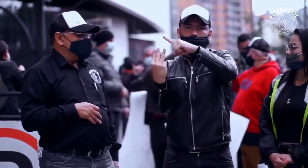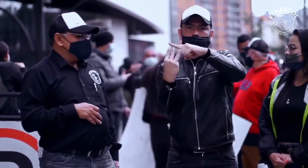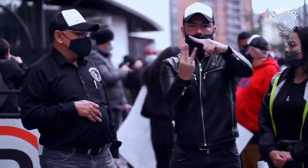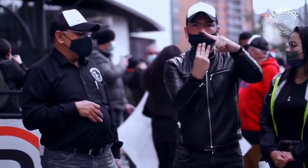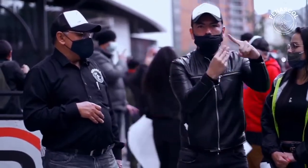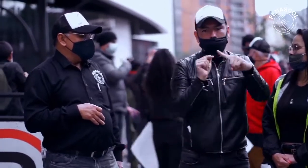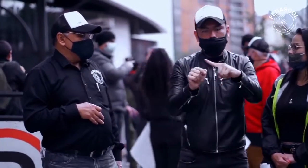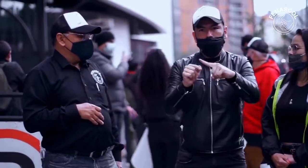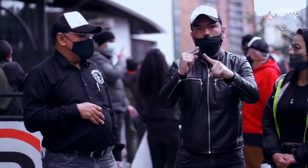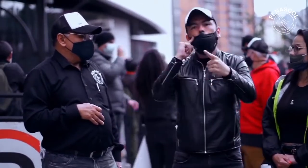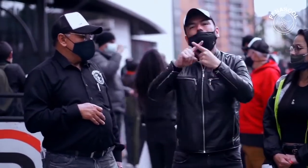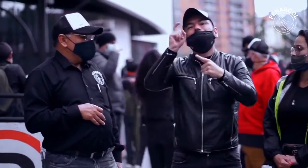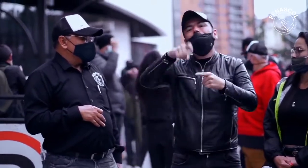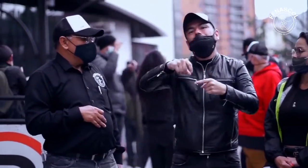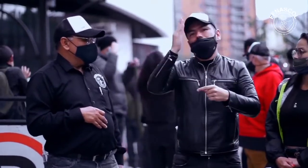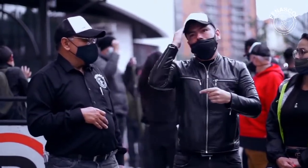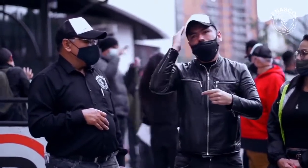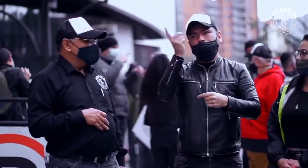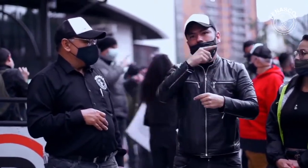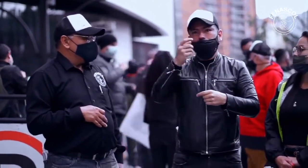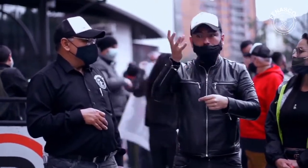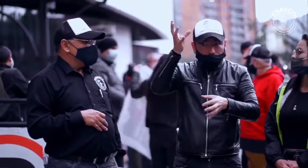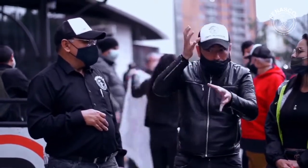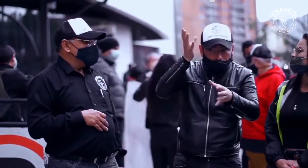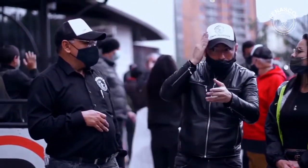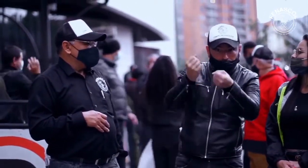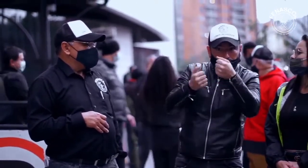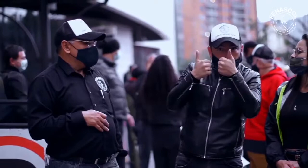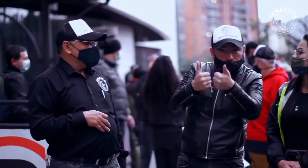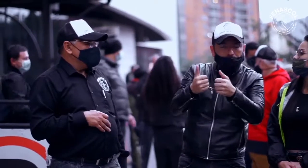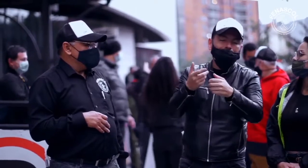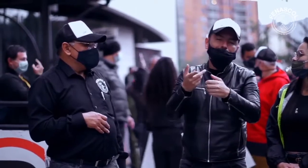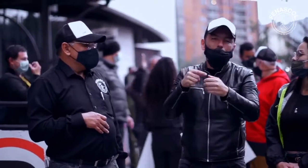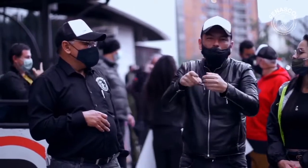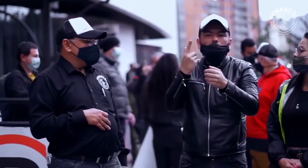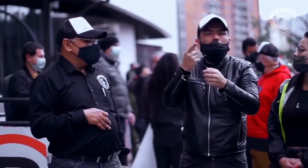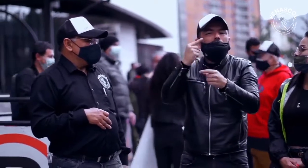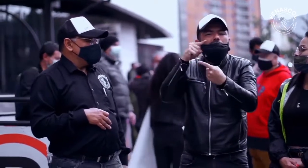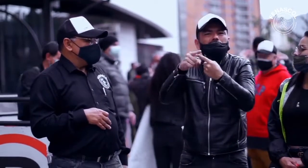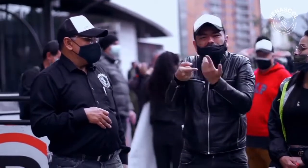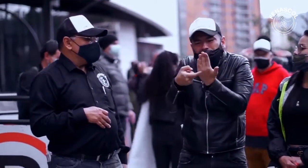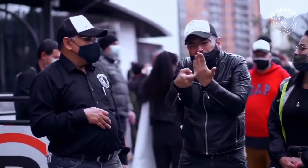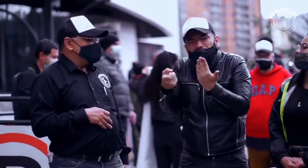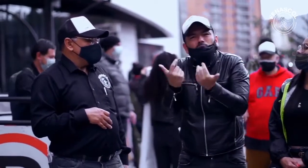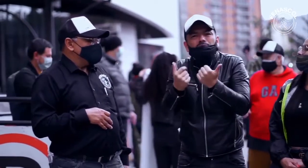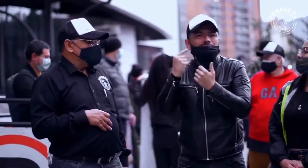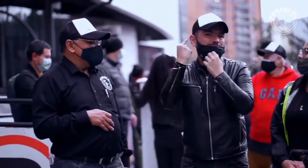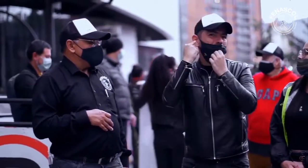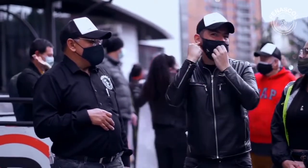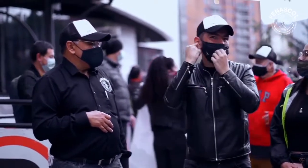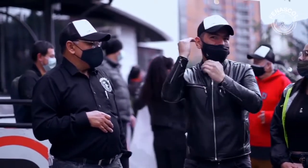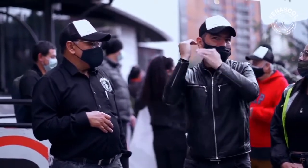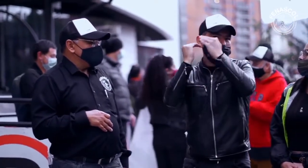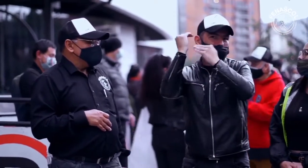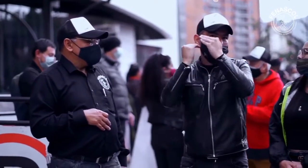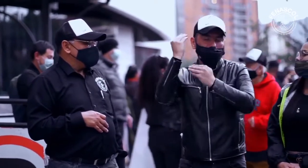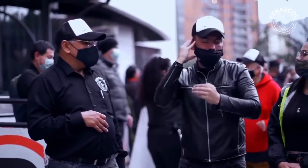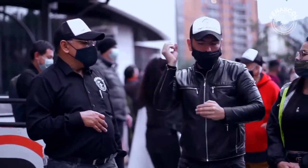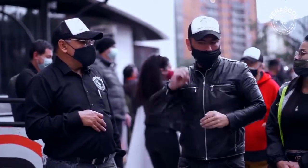que sea pronto para poder entregar estas licencias. Sepan que es necesario que sepan conducir bien y que se quite el